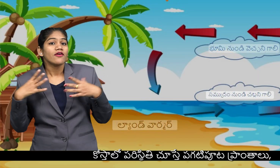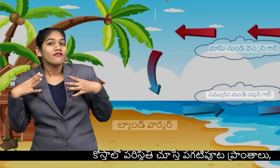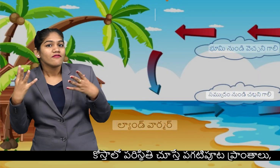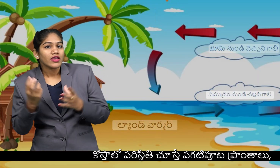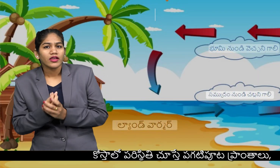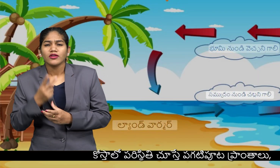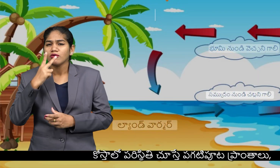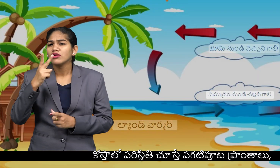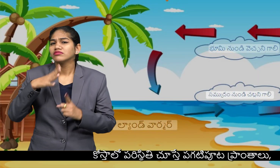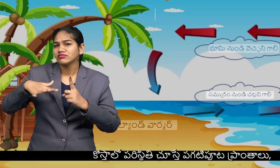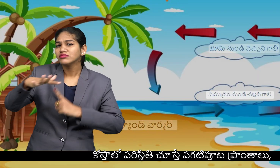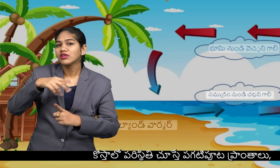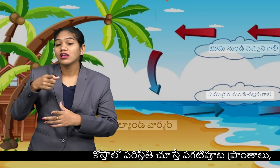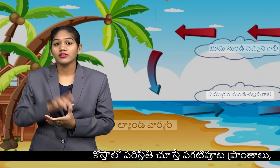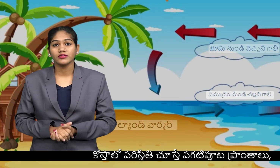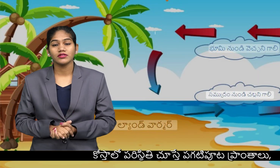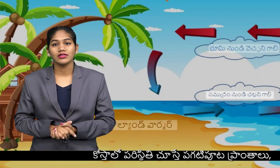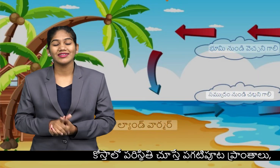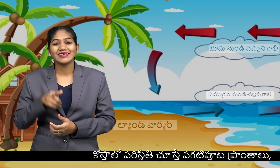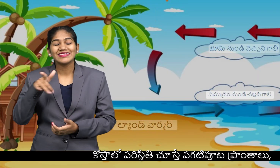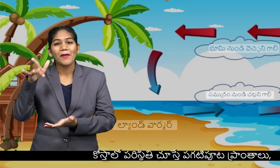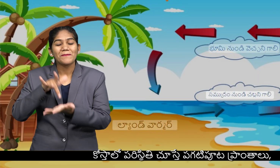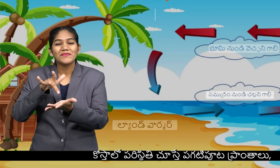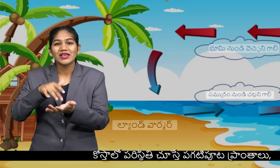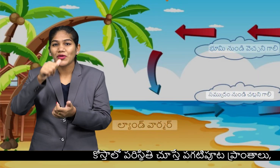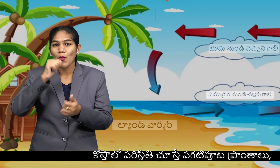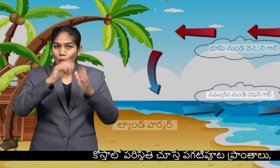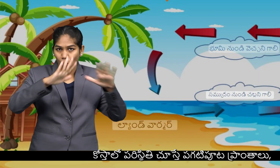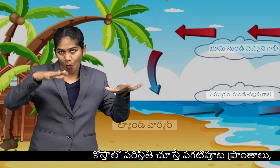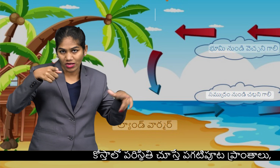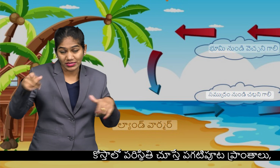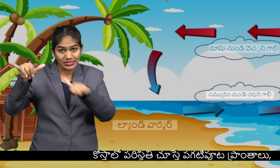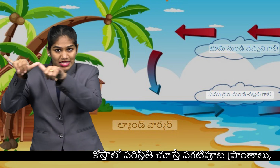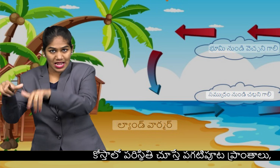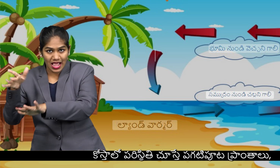కోస్తాలో పరిస్థితి చూస్తే పగటిపూట ప్రాంతాలు